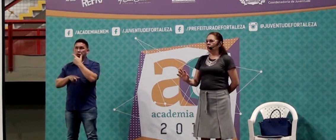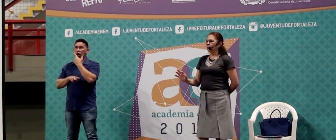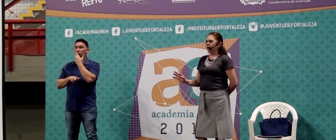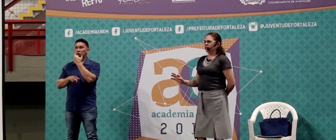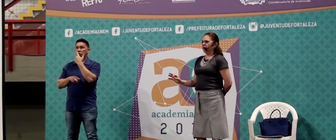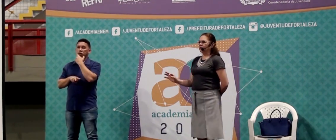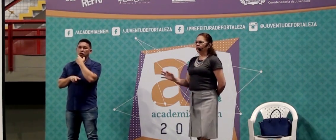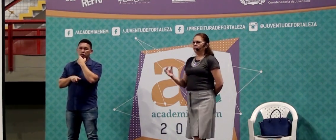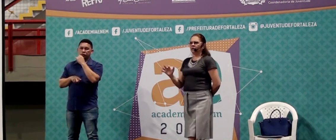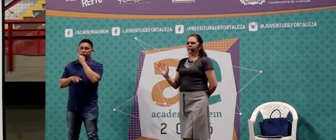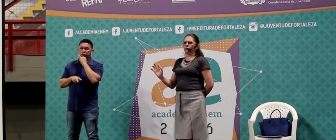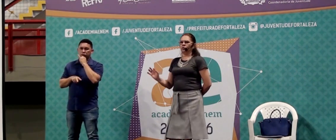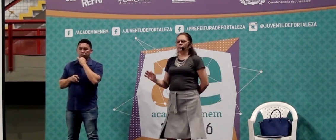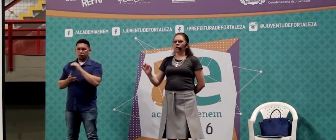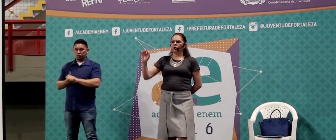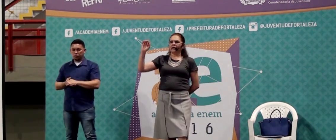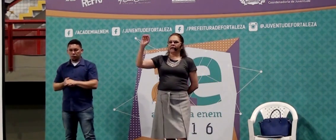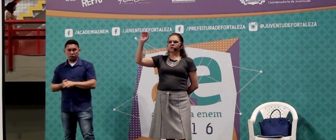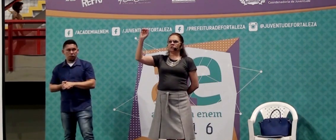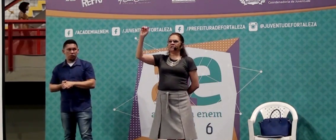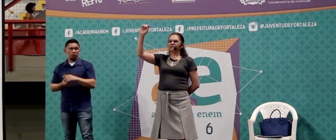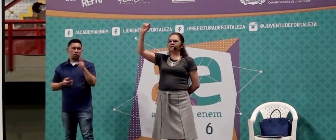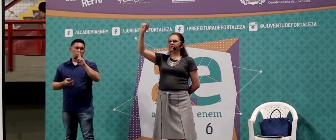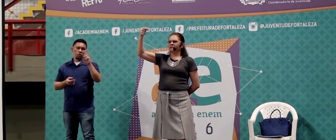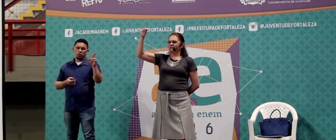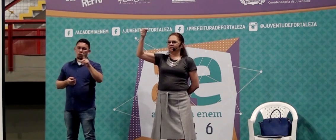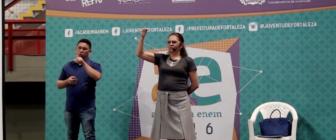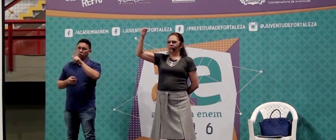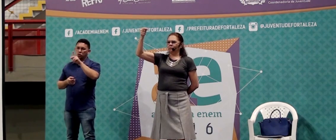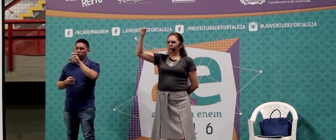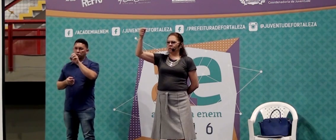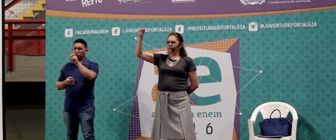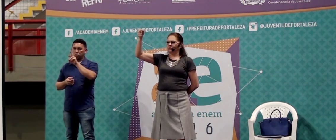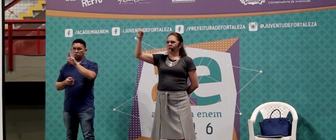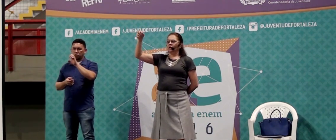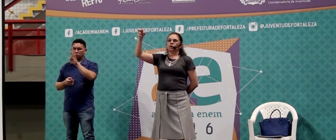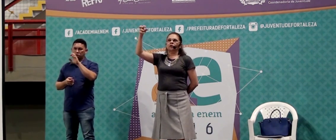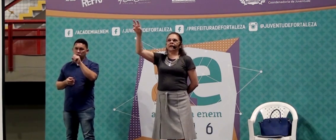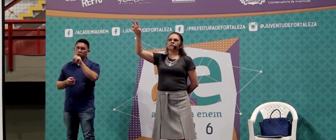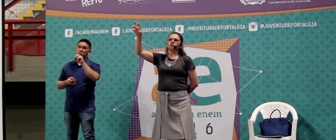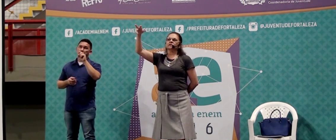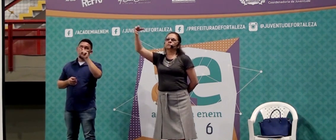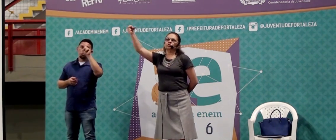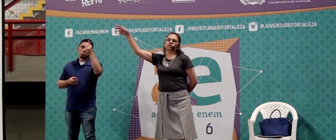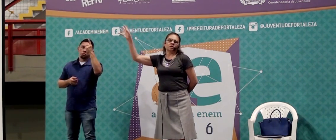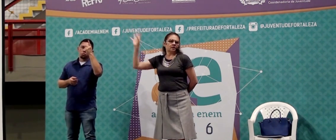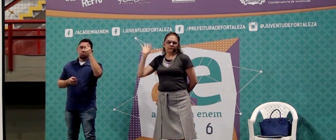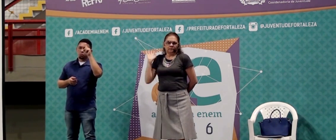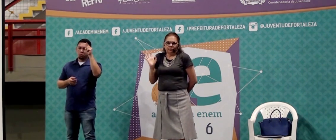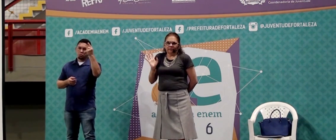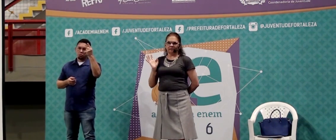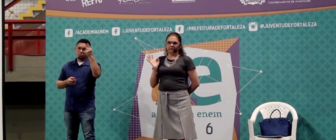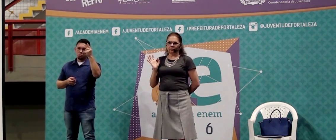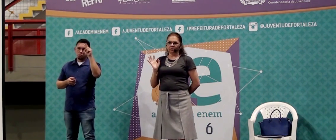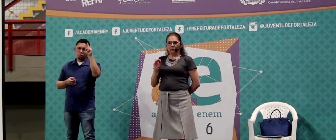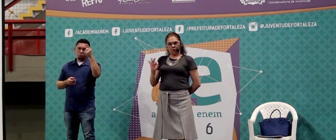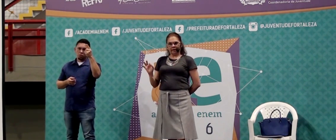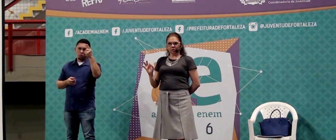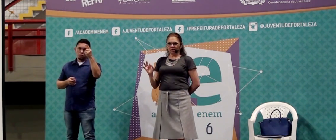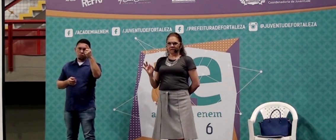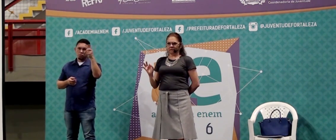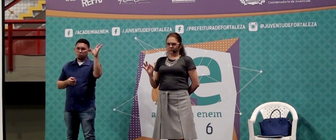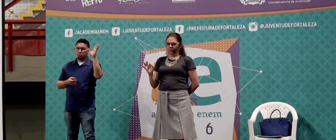botar um comércio, aí eu ia botar meu nome, Goretes, com apóstrofo. Goretes Boutique, por exemplo,